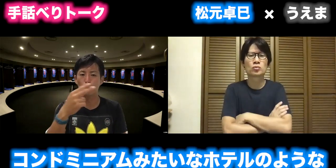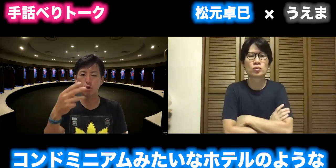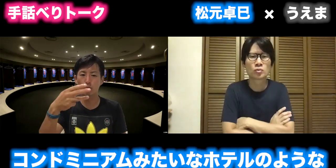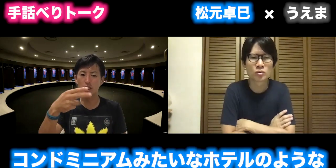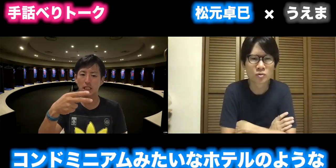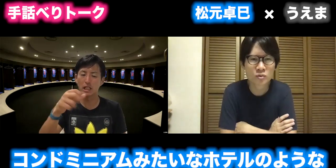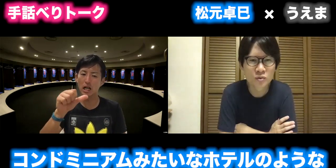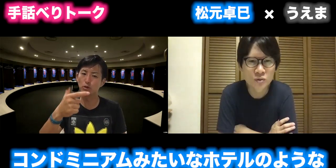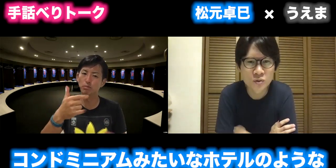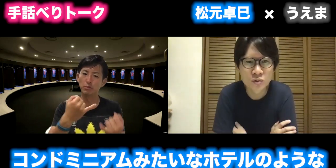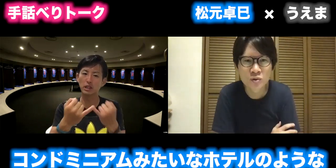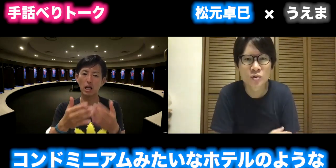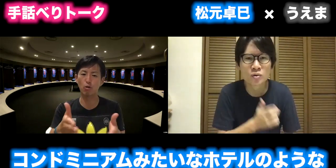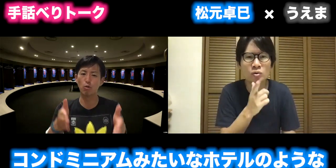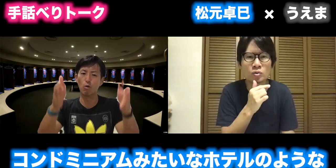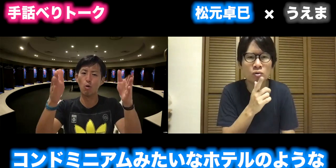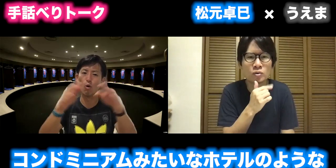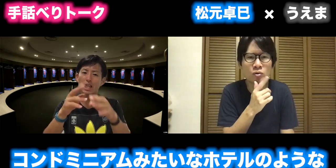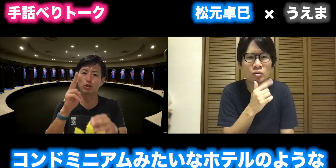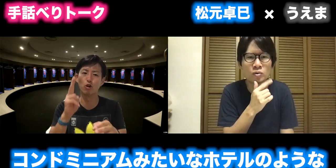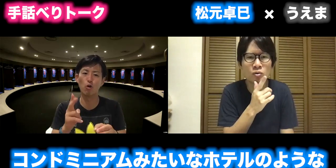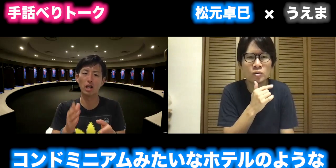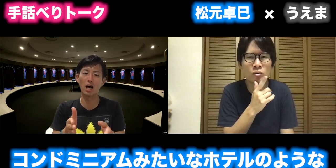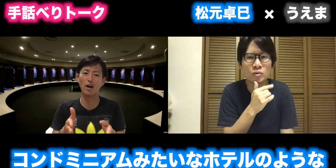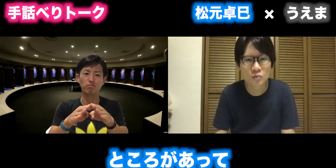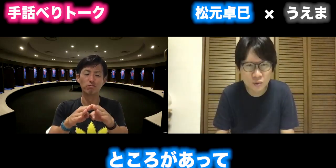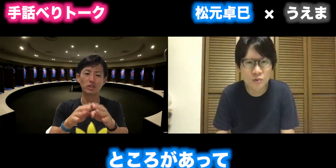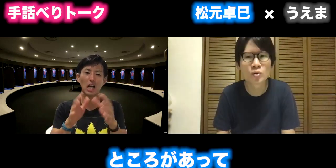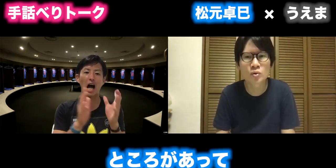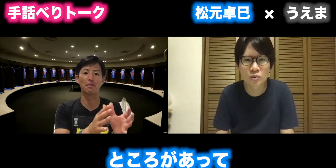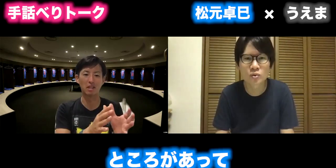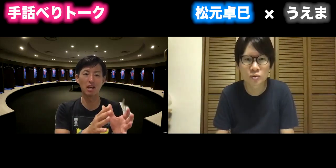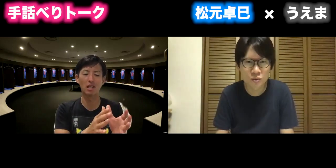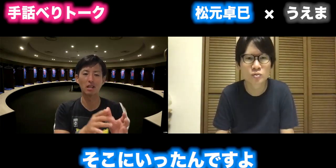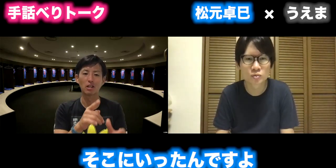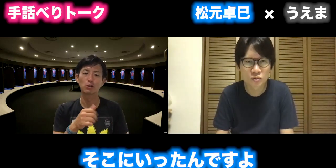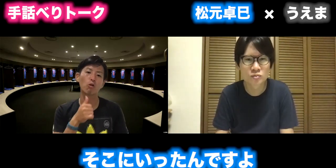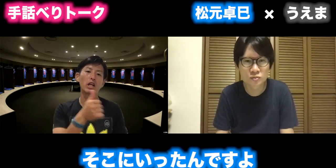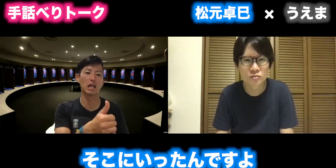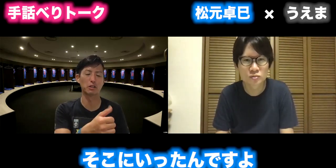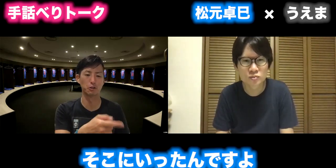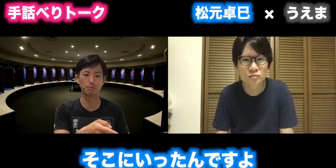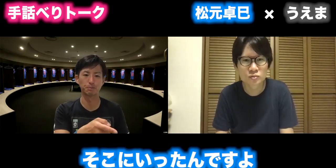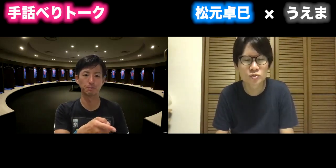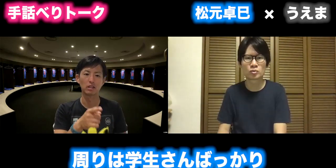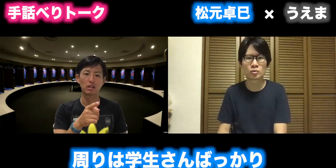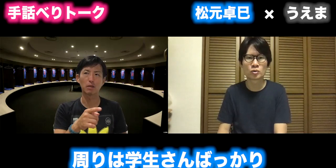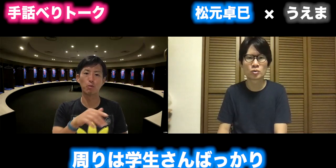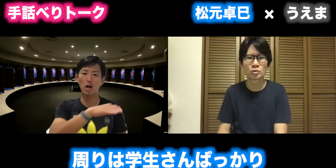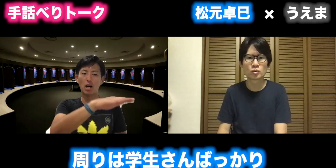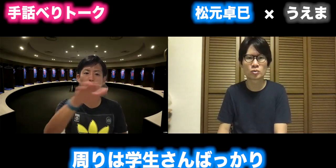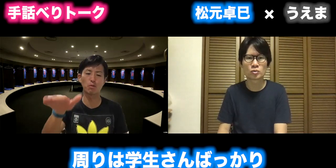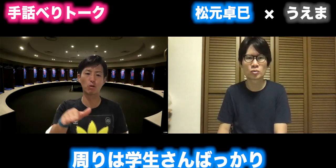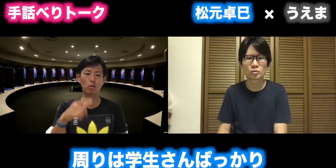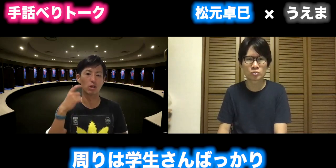近藤ミディアムみたいな港ホテルのようなんがまっえっそこに行ったら2でも